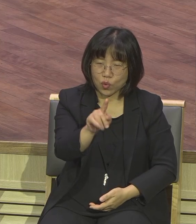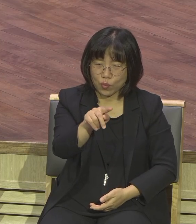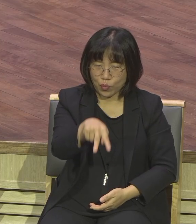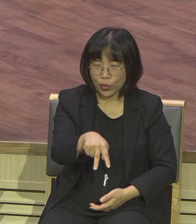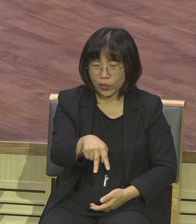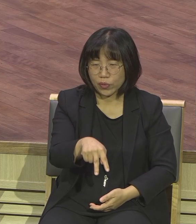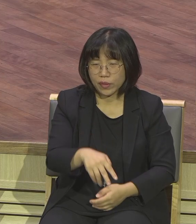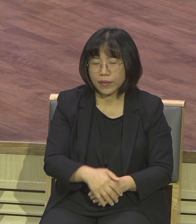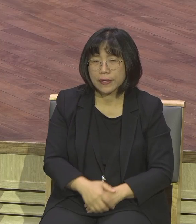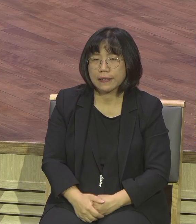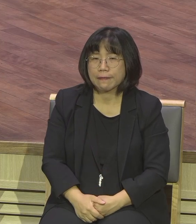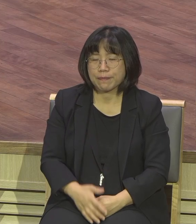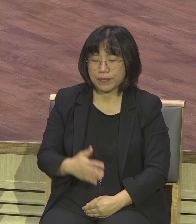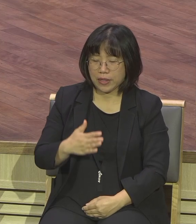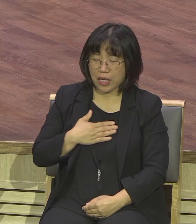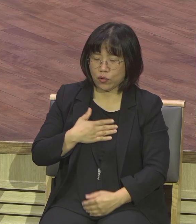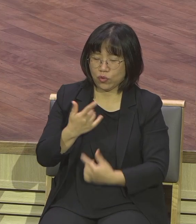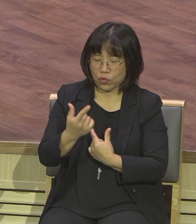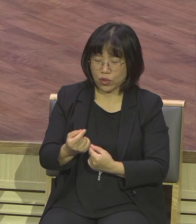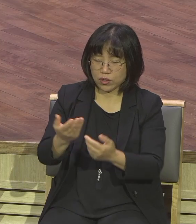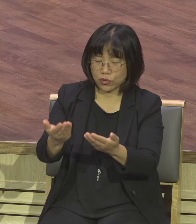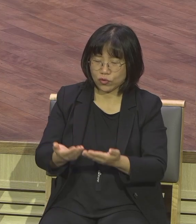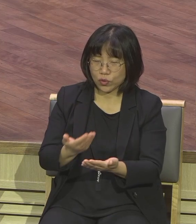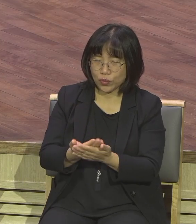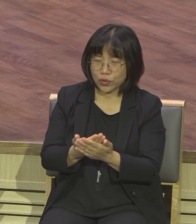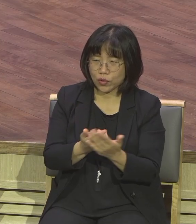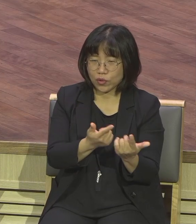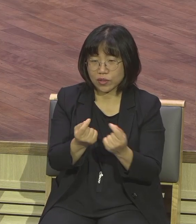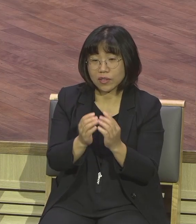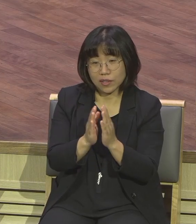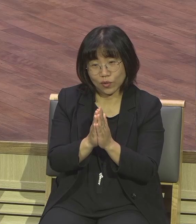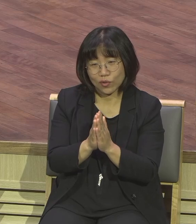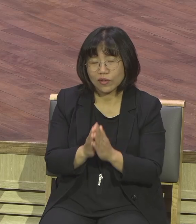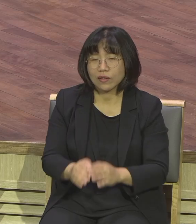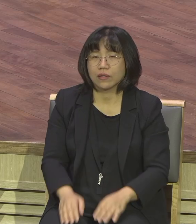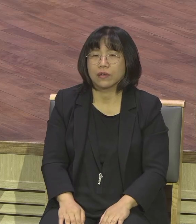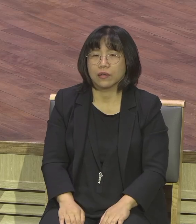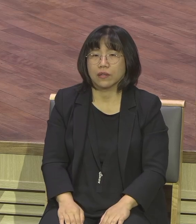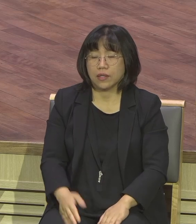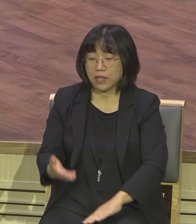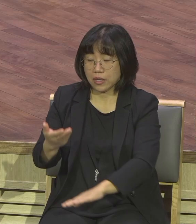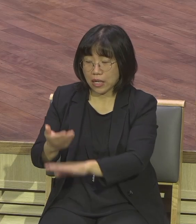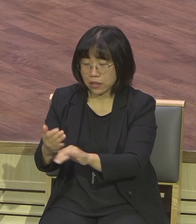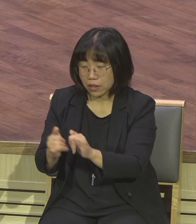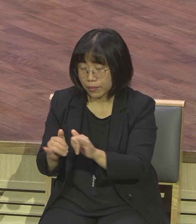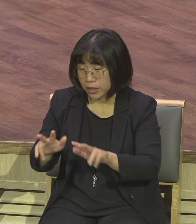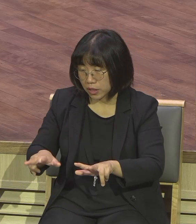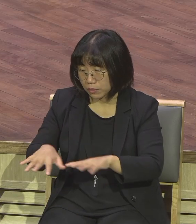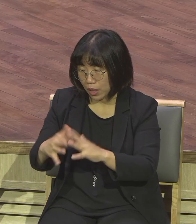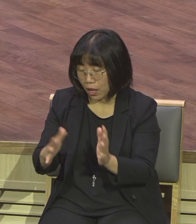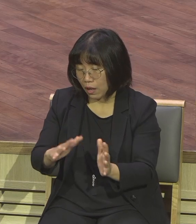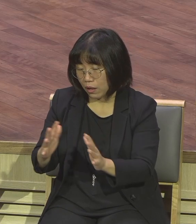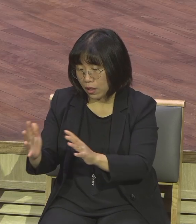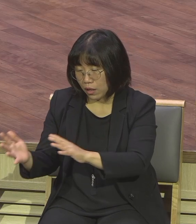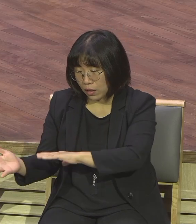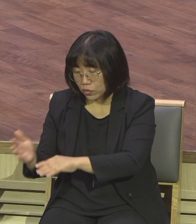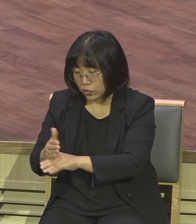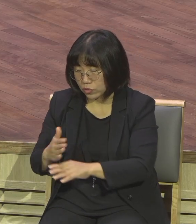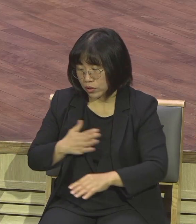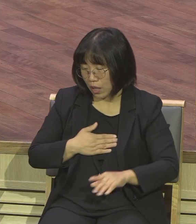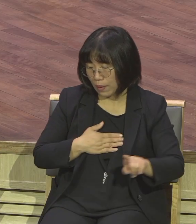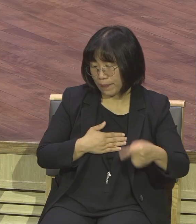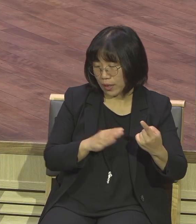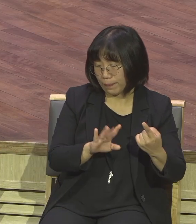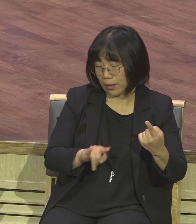나에게도 로봇의 축복을 주옵소서. 아, 남들 흉년에 죽는다 그러는데 이삭이 100배를 받은 게 로봇